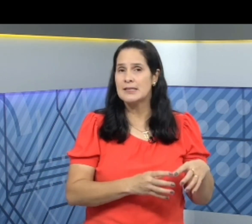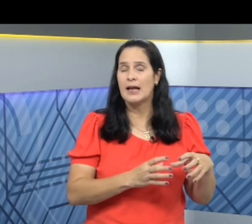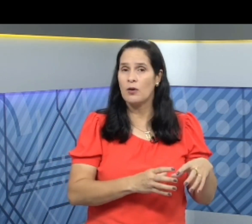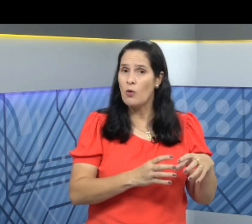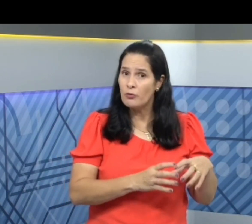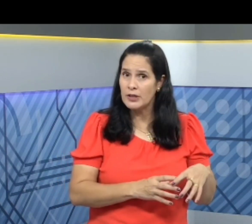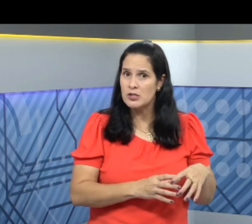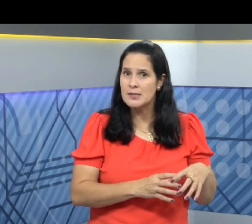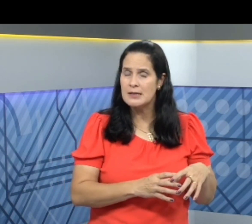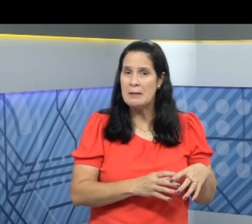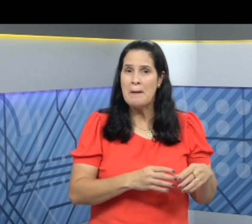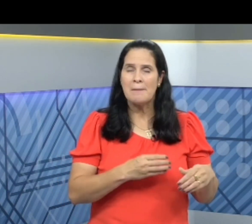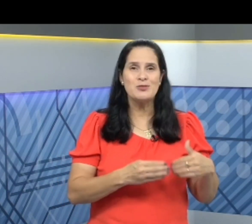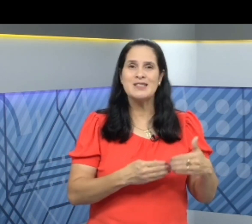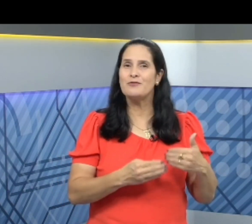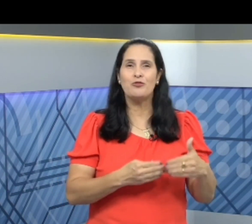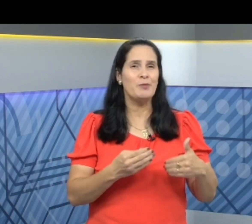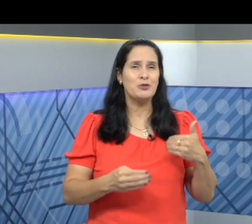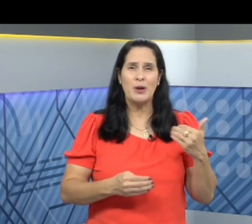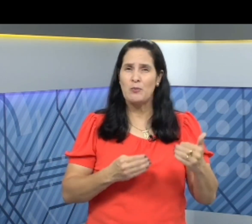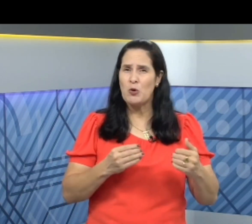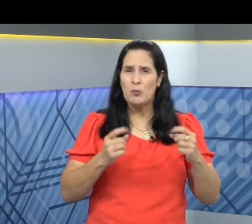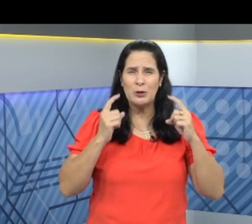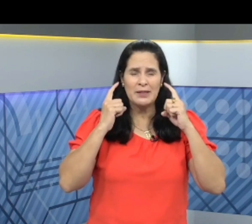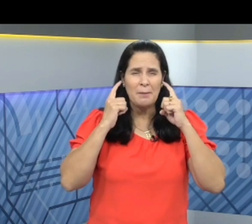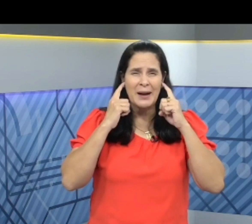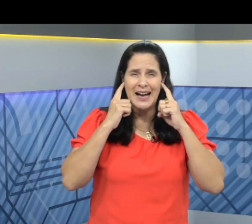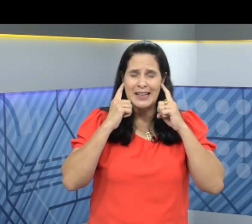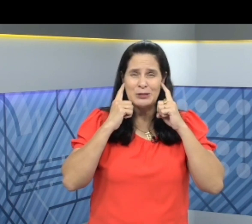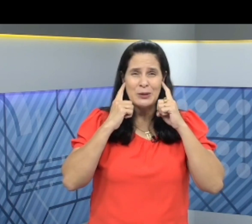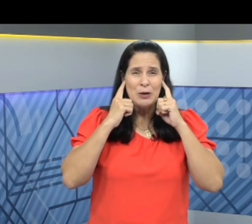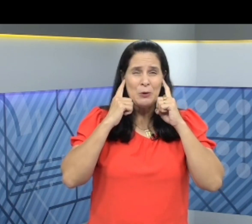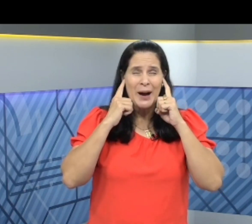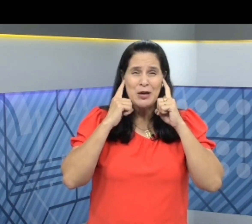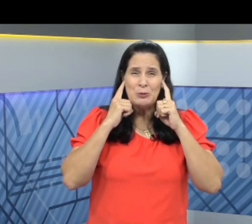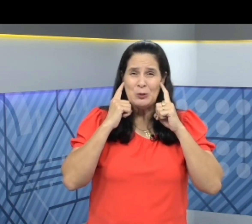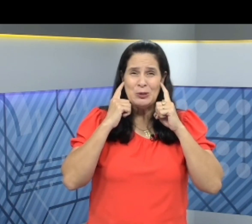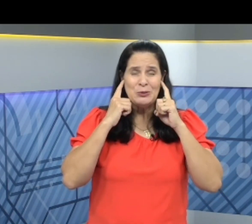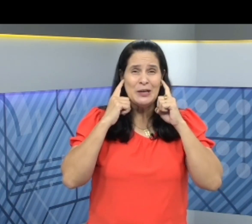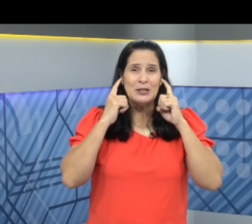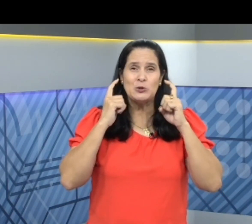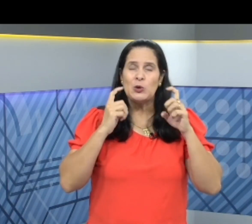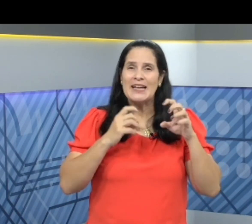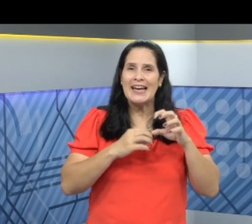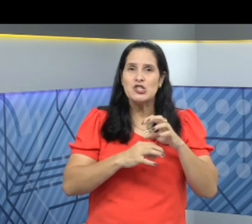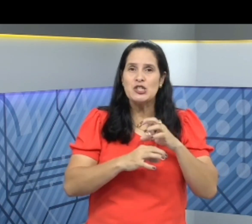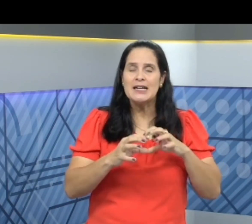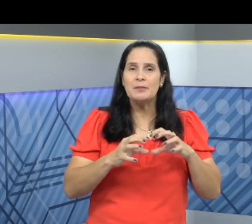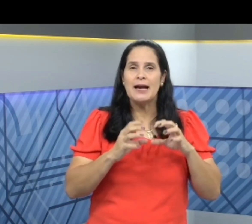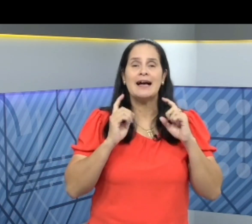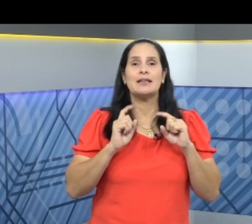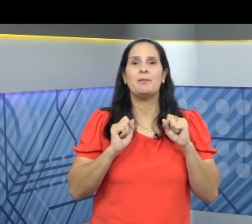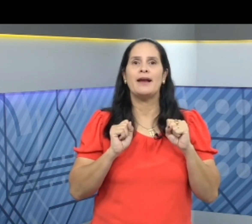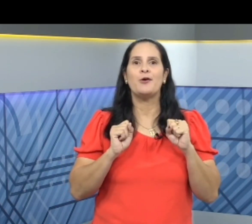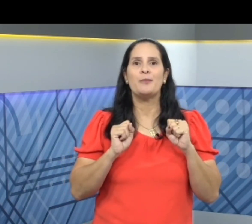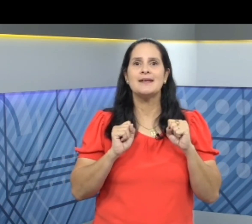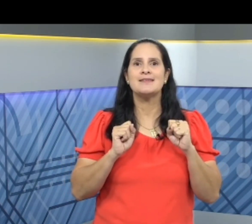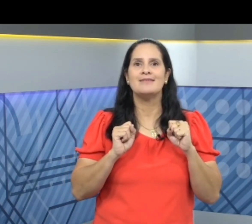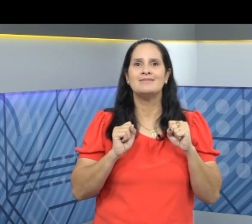com ouvintes. Mas o desenvolvimento não é bom, porque o trabalho, o barulho, toda aquela dinâmica atrapalha a compreensão.